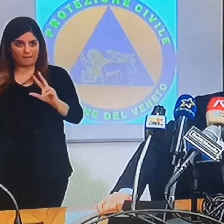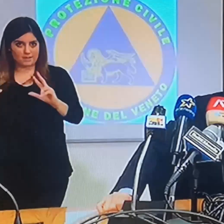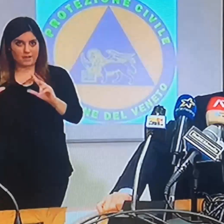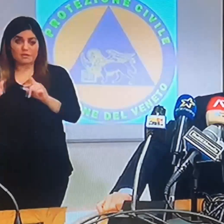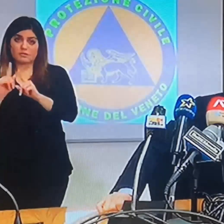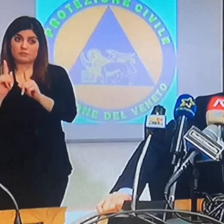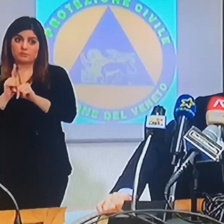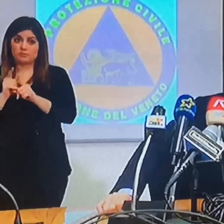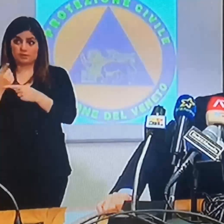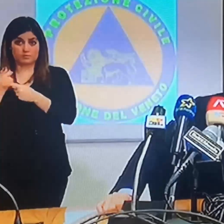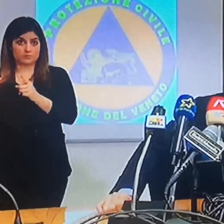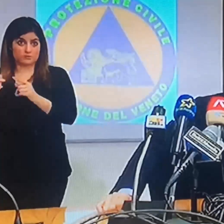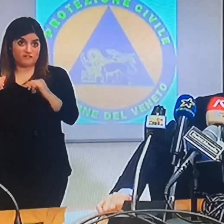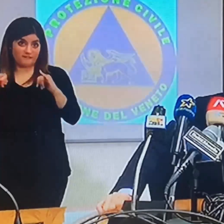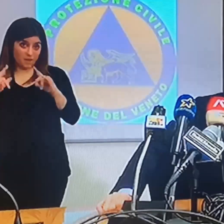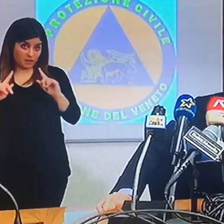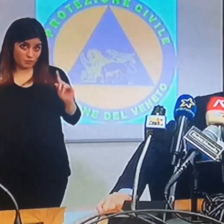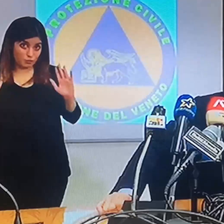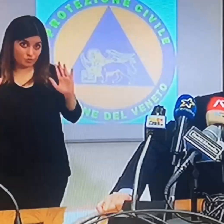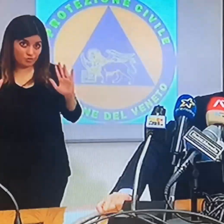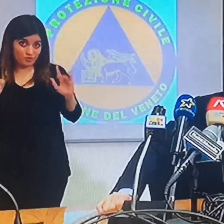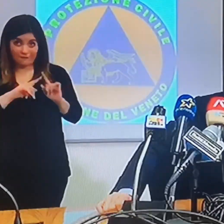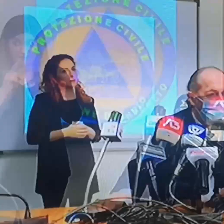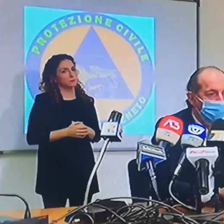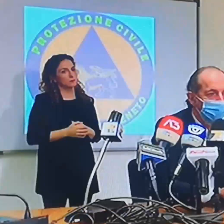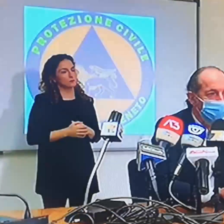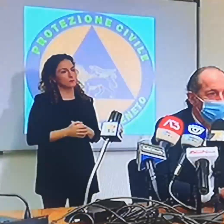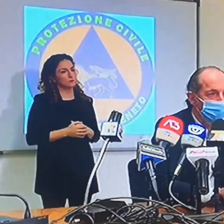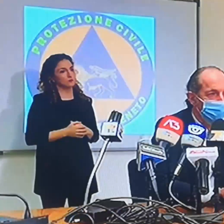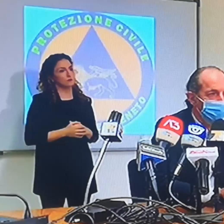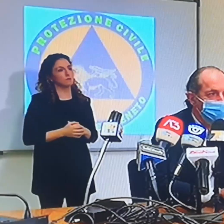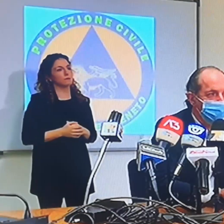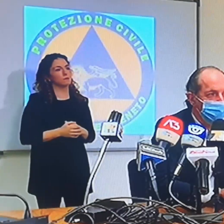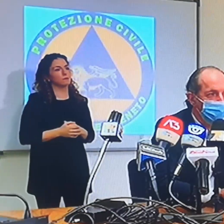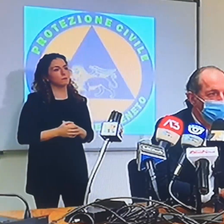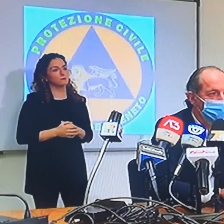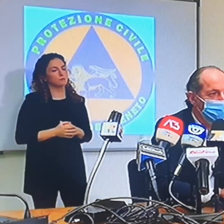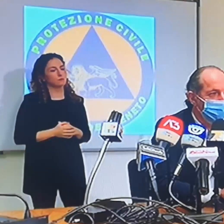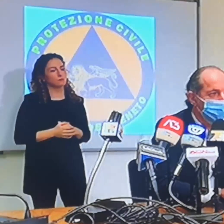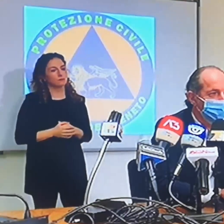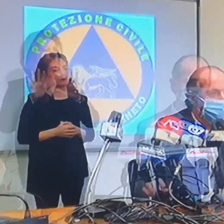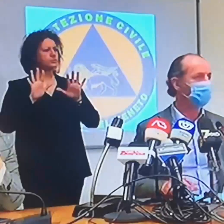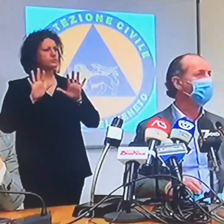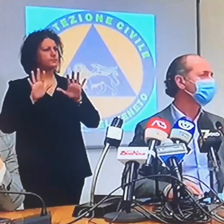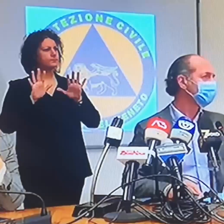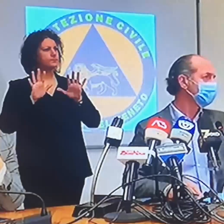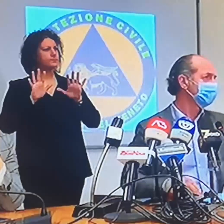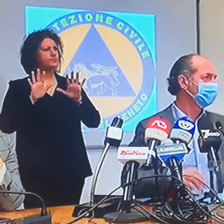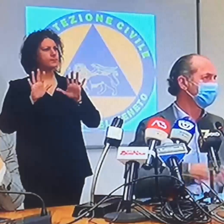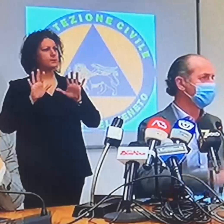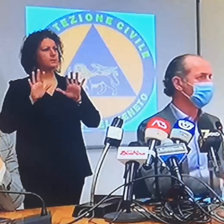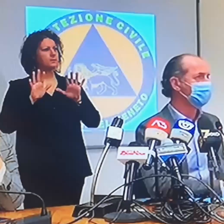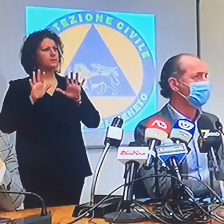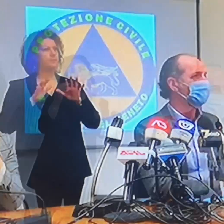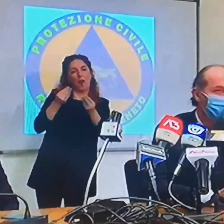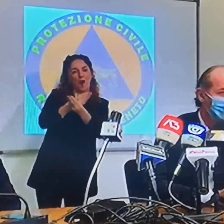prenda ferie, perché fino a aprile-maggio qua è meglio che ne si acciappa ferie. Filippo oggi, da che frega, non sei più il pistolero. No, no, no, sto